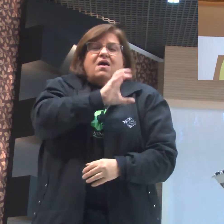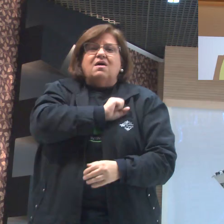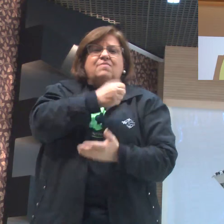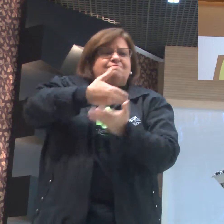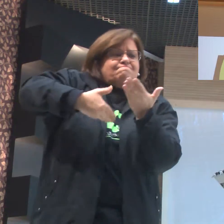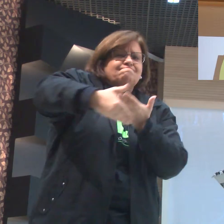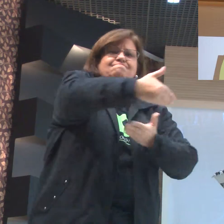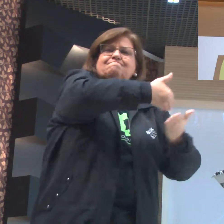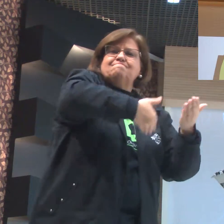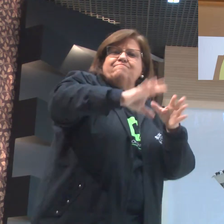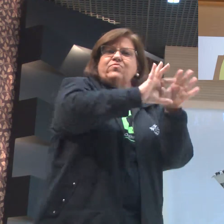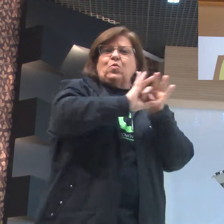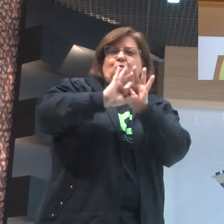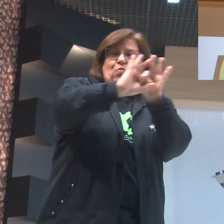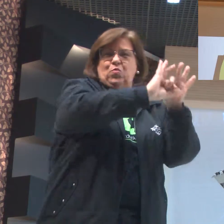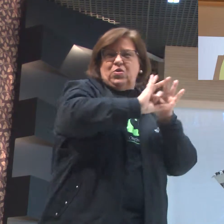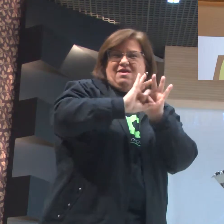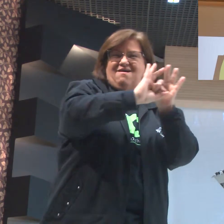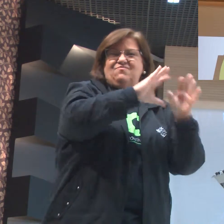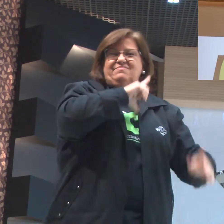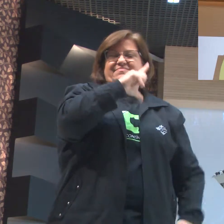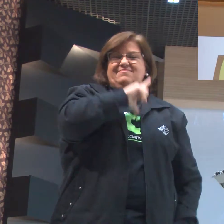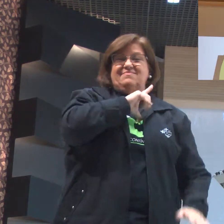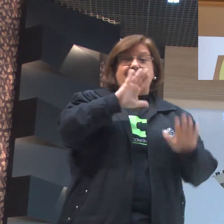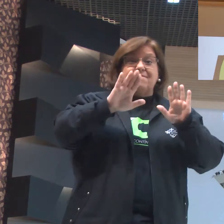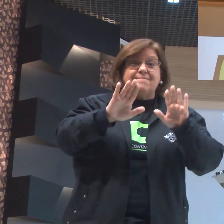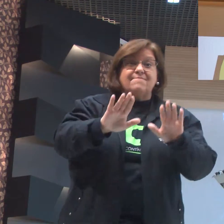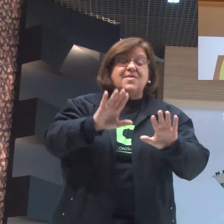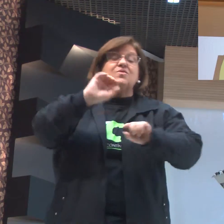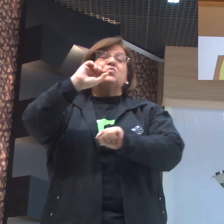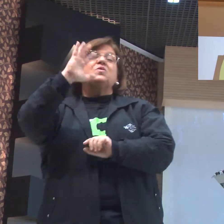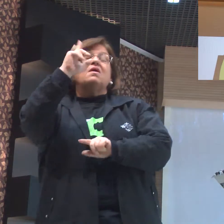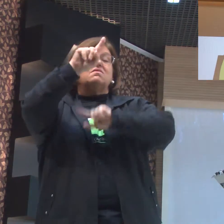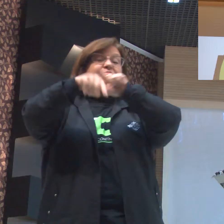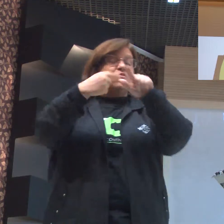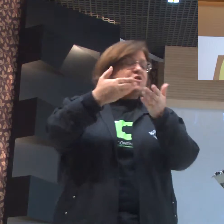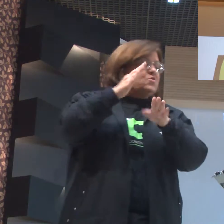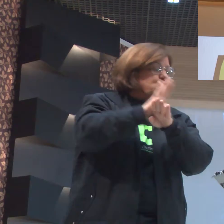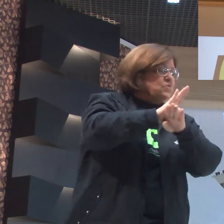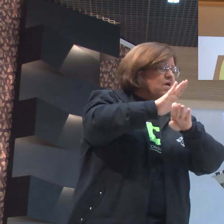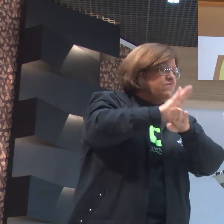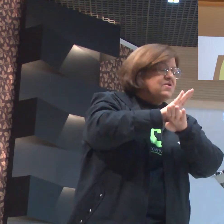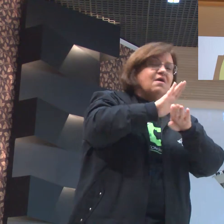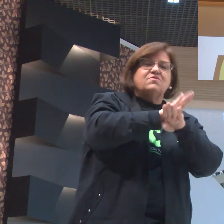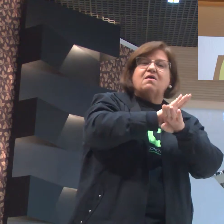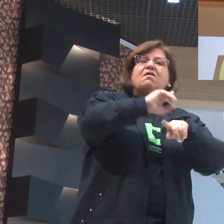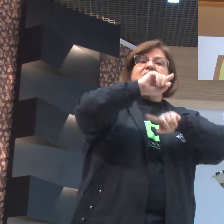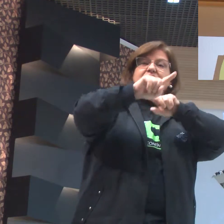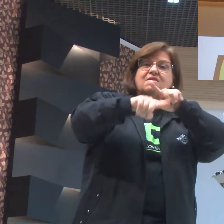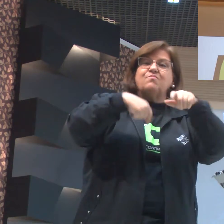na construção da unidade, contudo, na sequência, foi